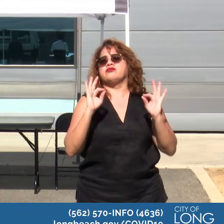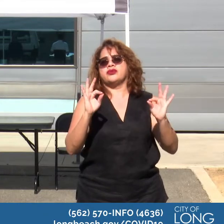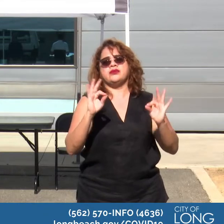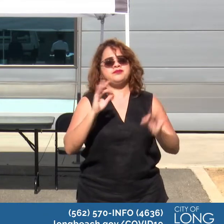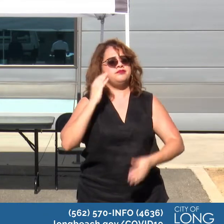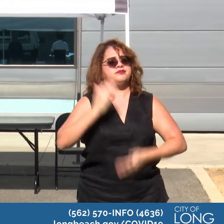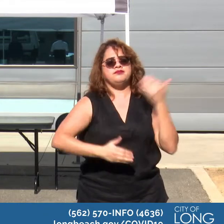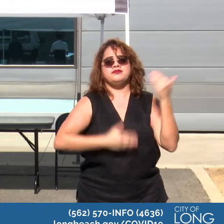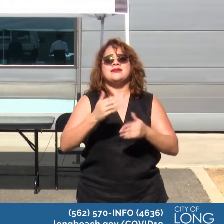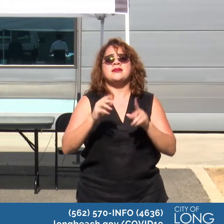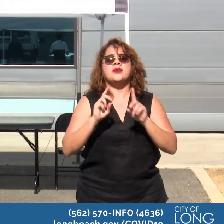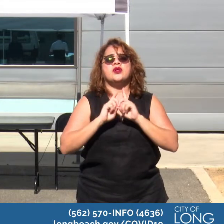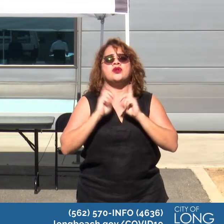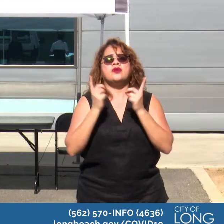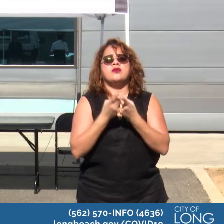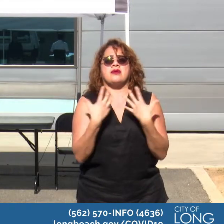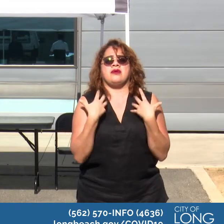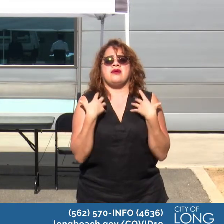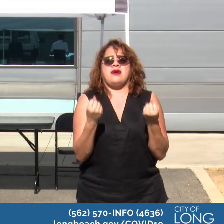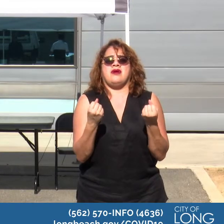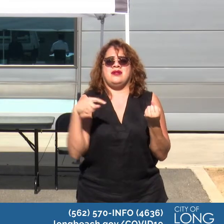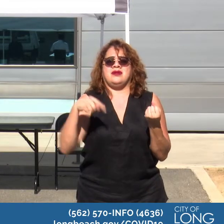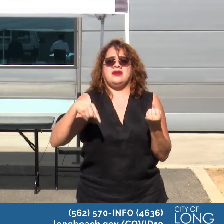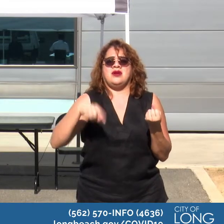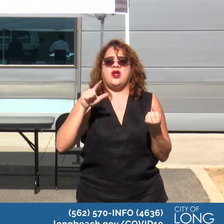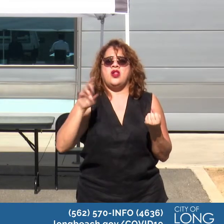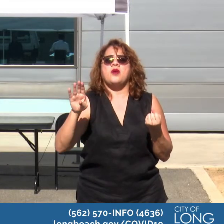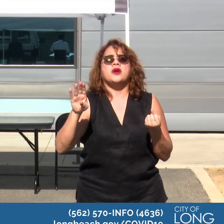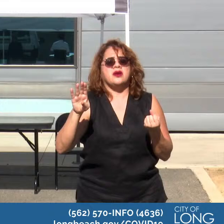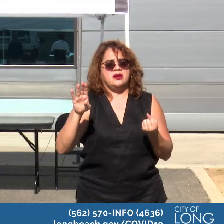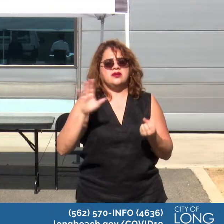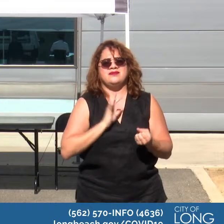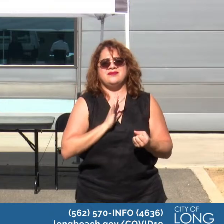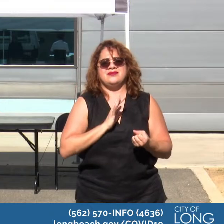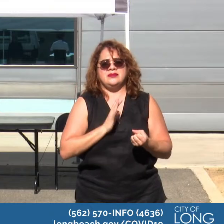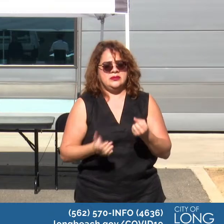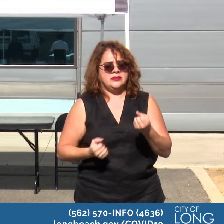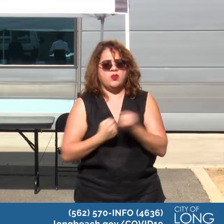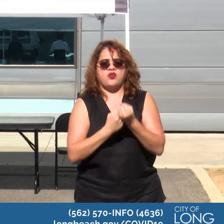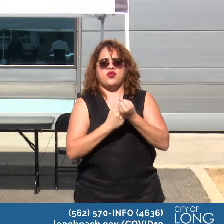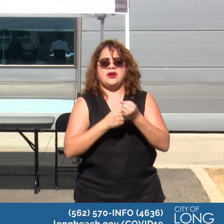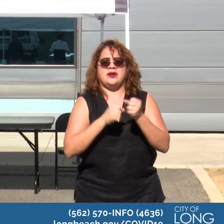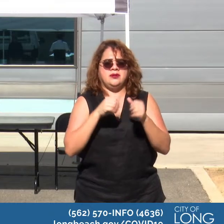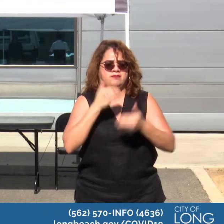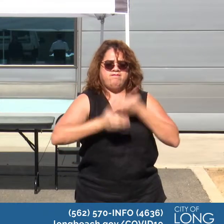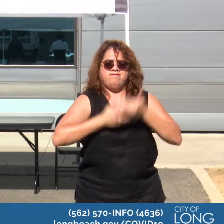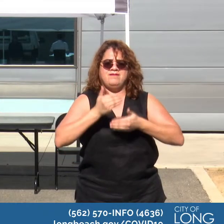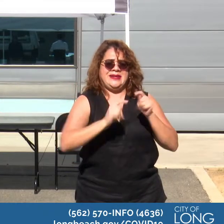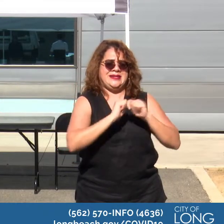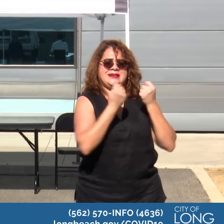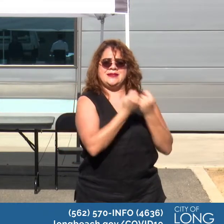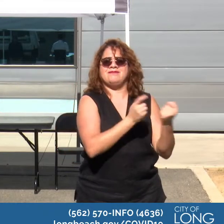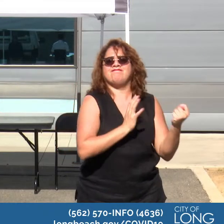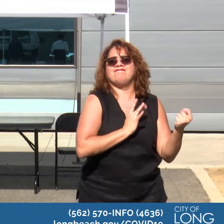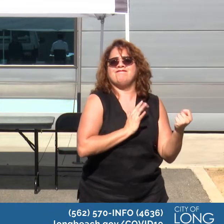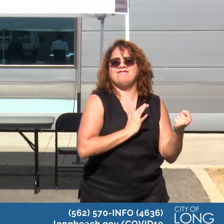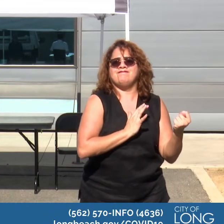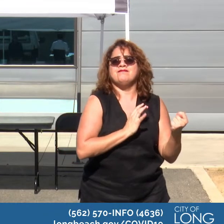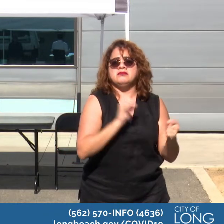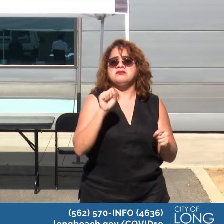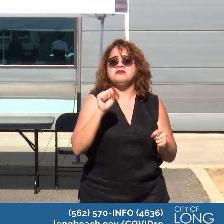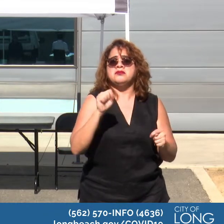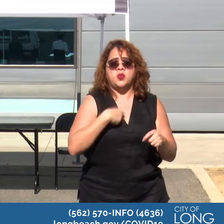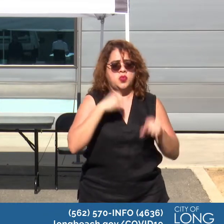Ya estamos vacunando más gente que en otros lugares, en otros estados y en otras ciudades. Ya hemos casi